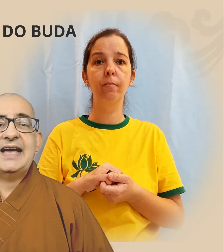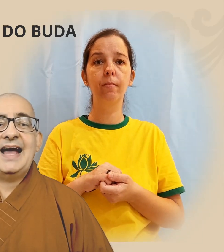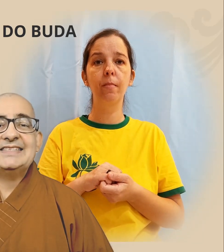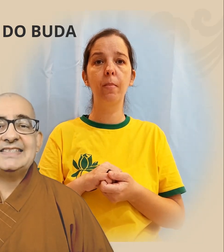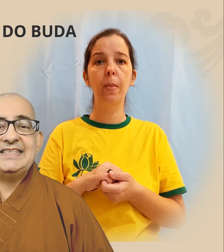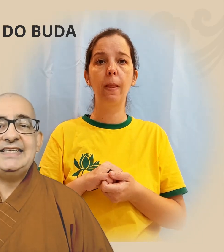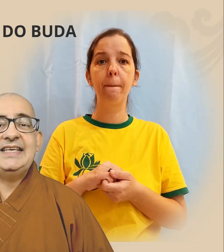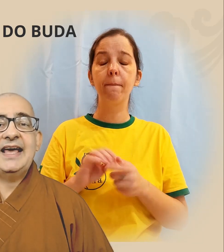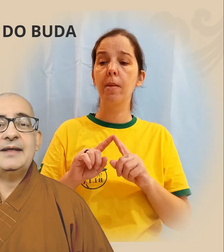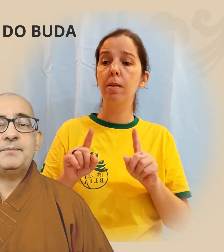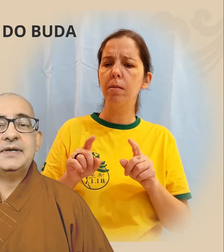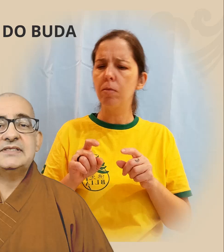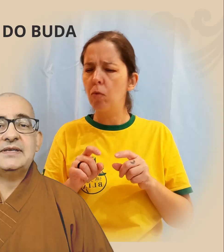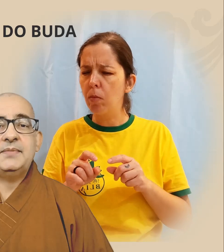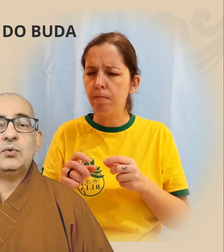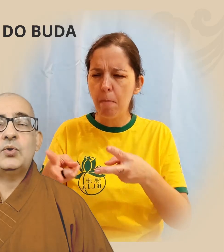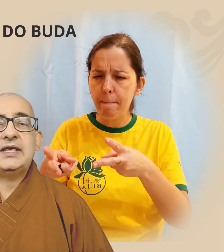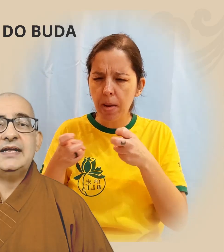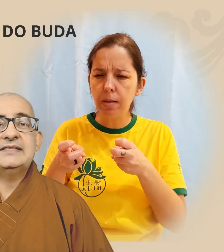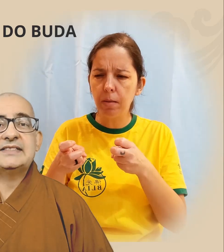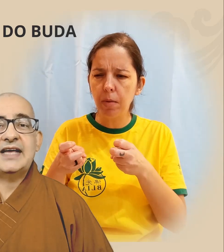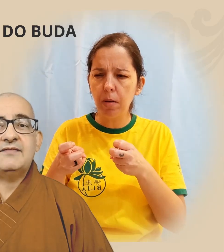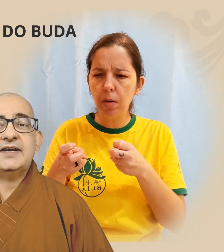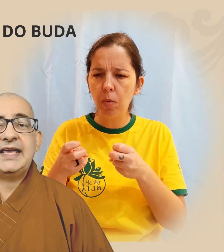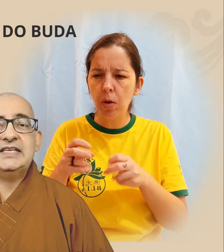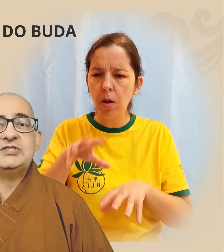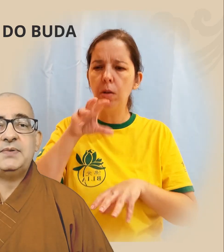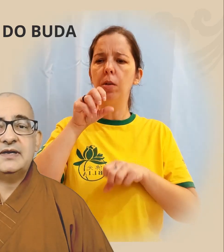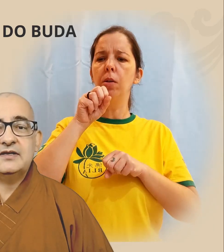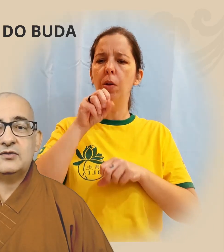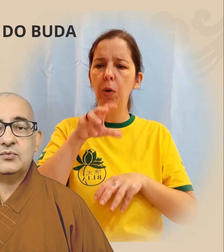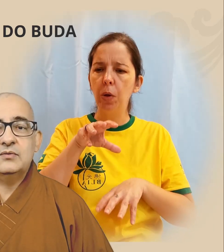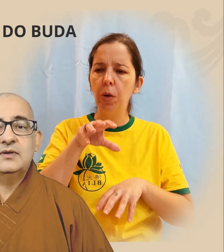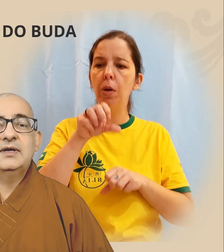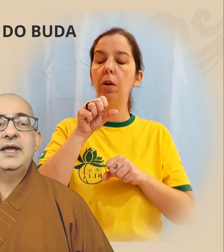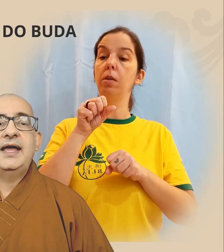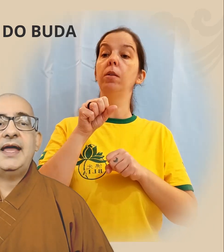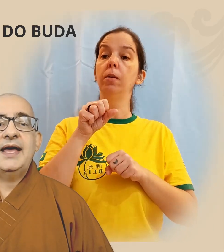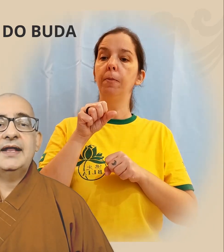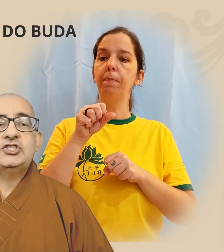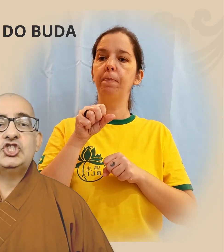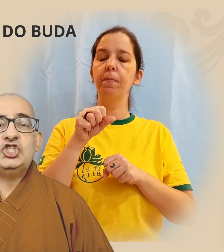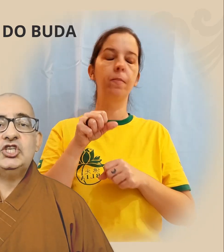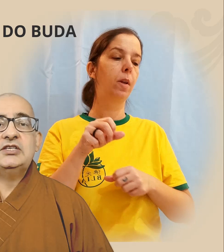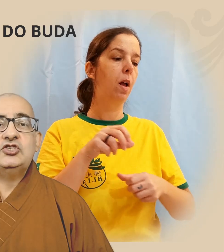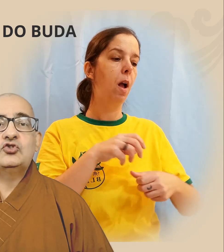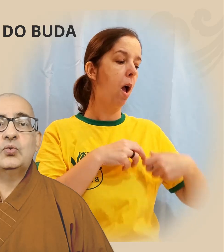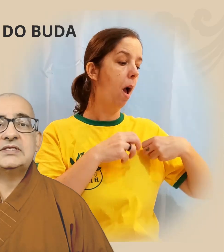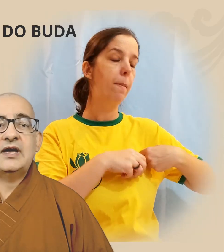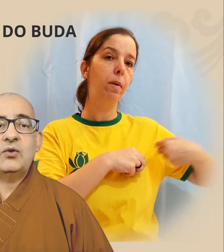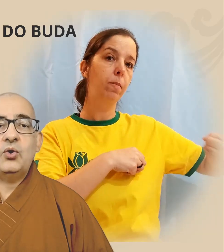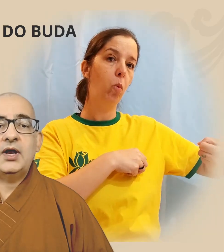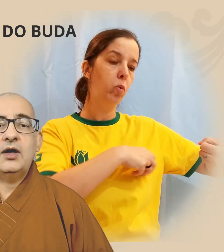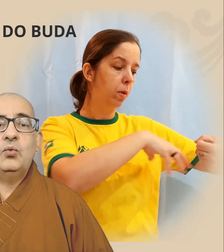Mas assim que ela percebeu que ele estava respirando, ela tira de